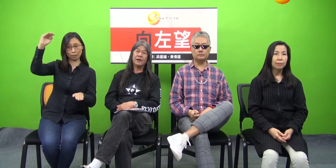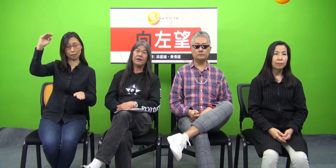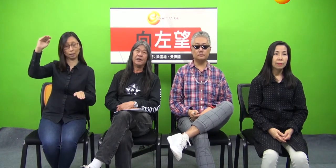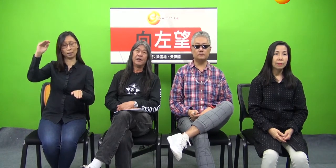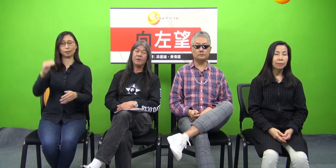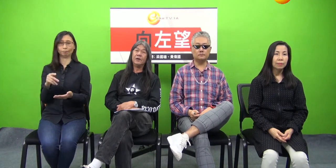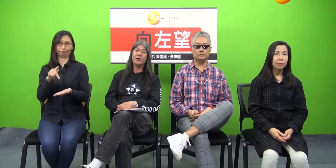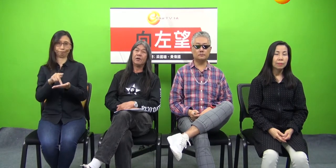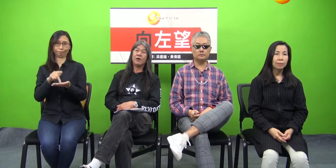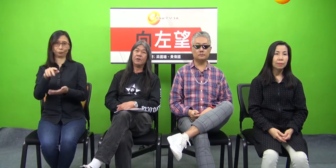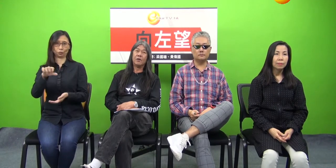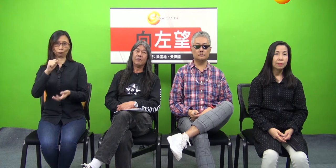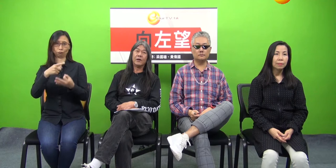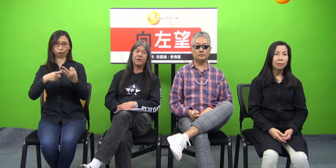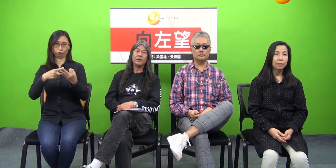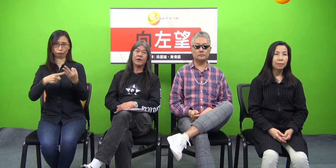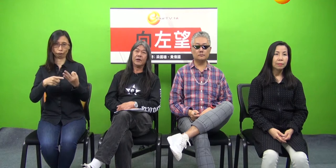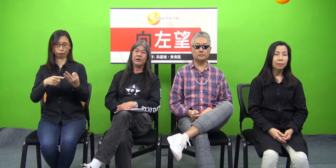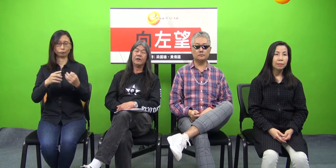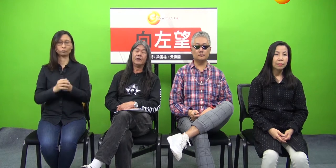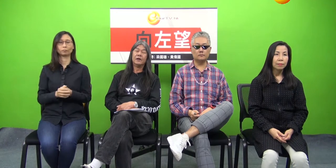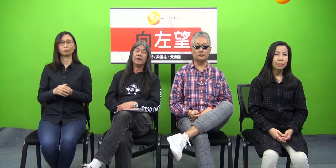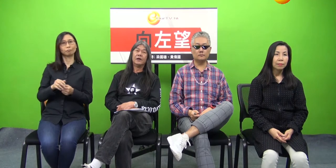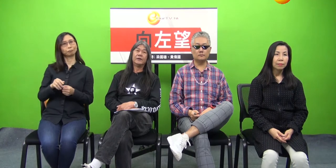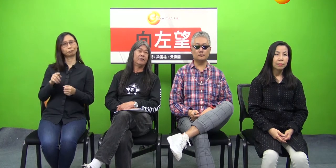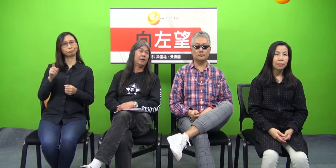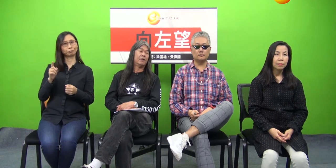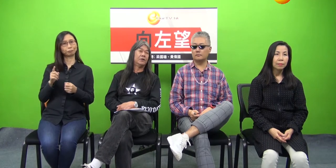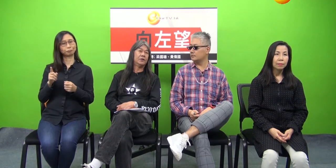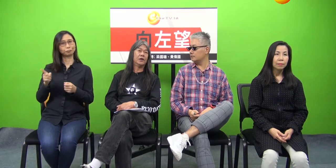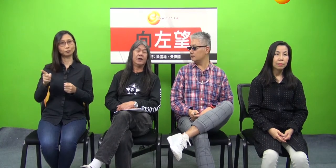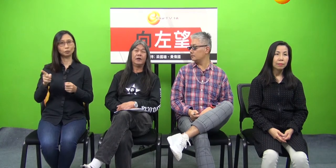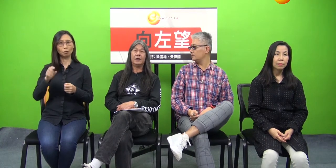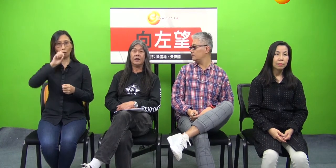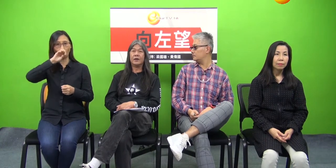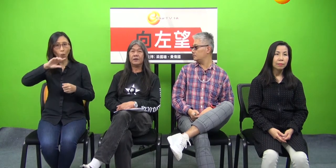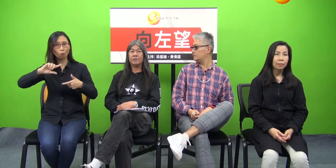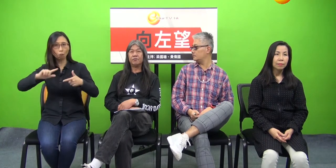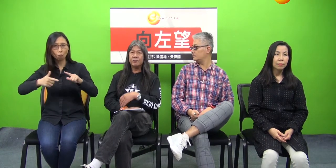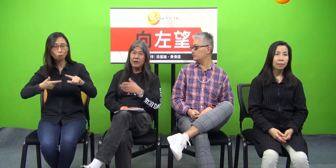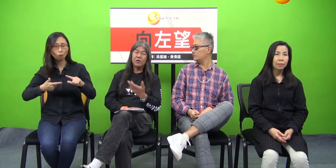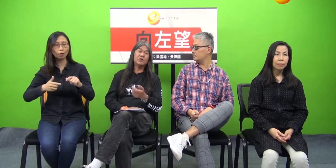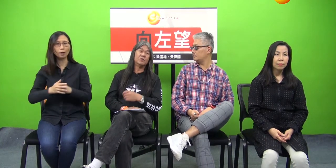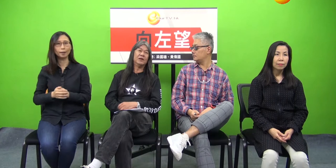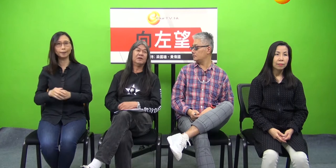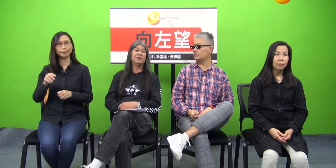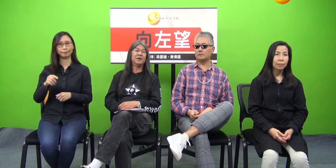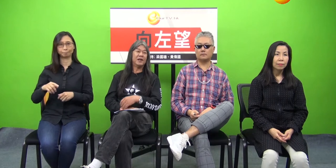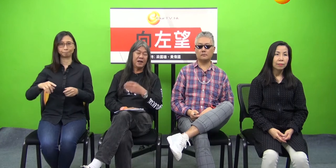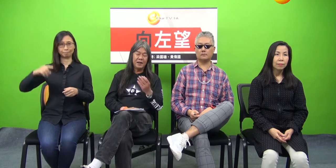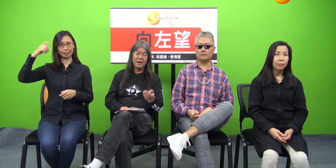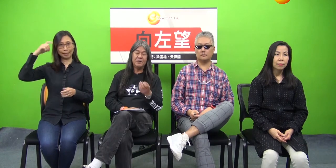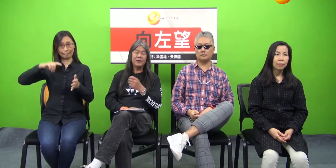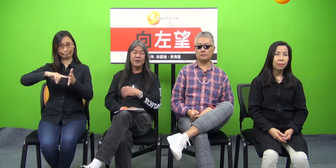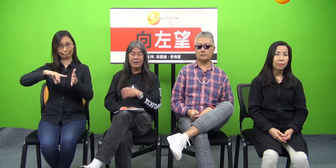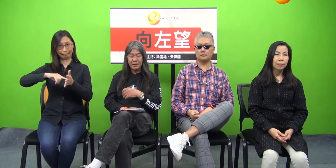啫。咁呢個咁嘅講法當然係誒，即係話哦，如果喺誒電腦上面，邊啲係